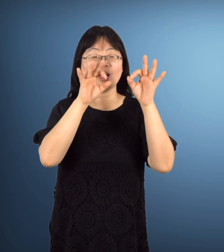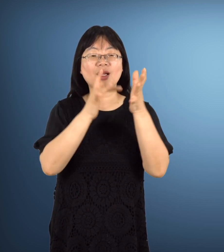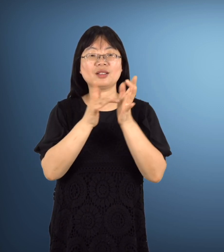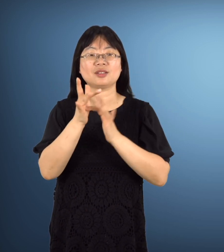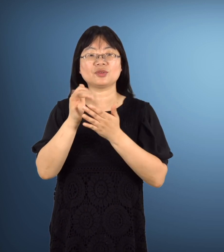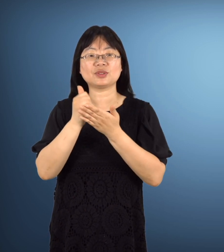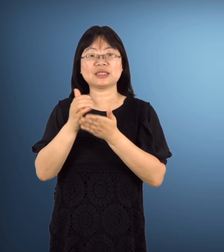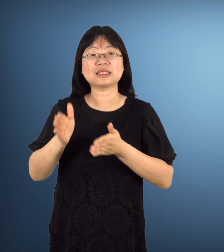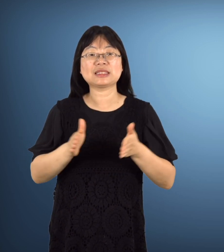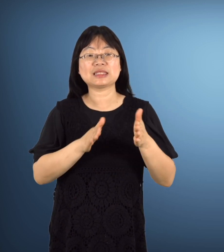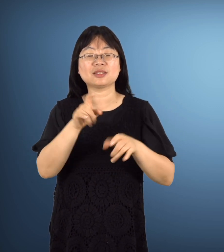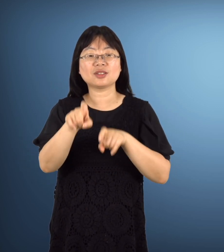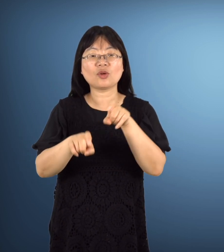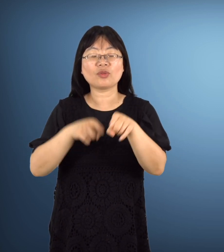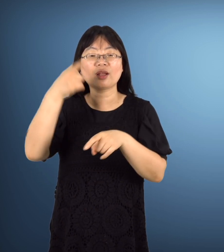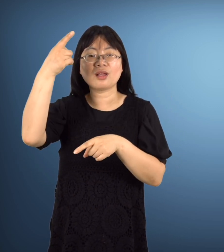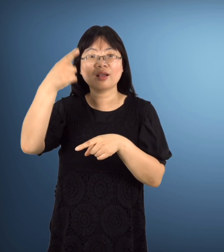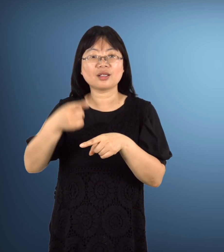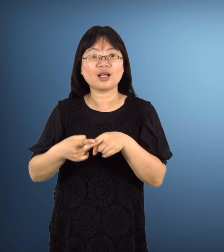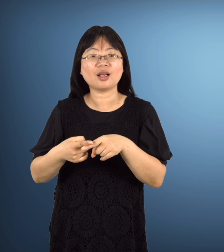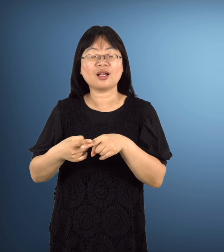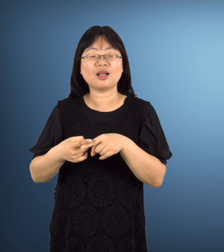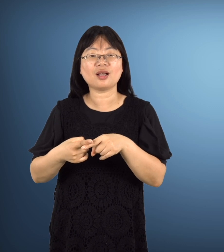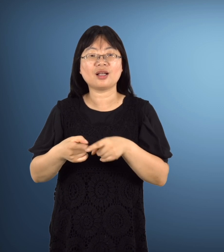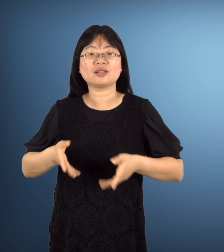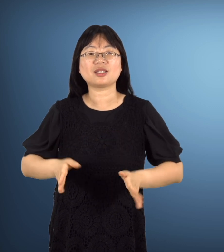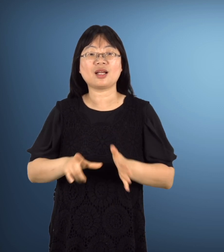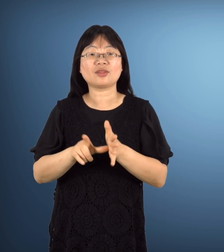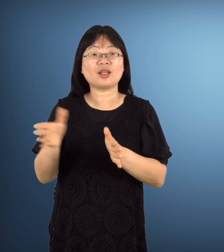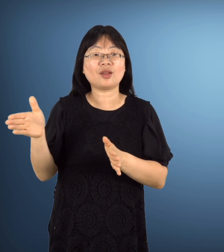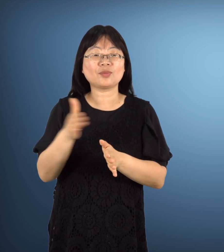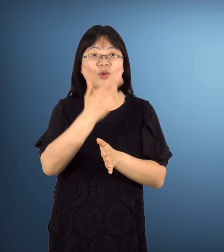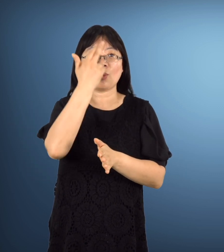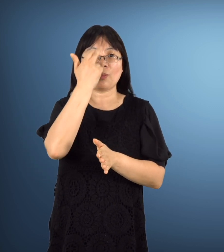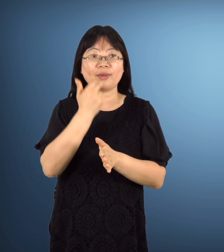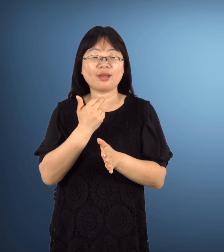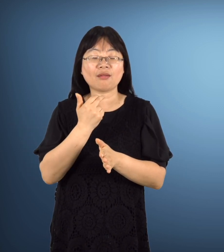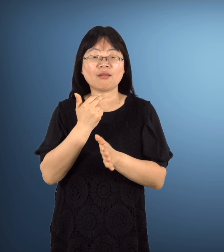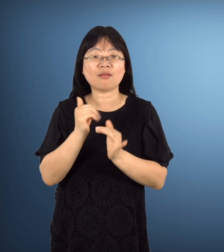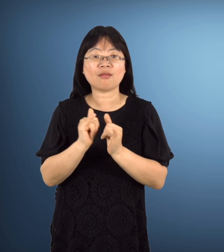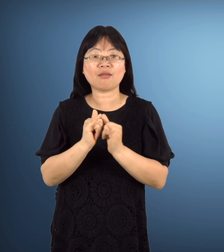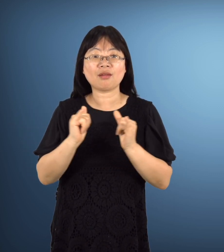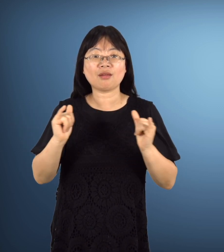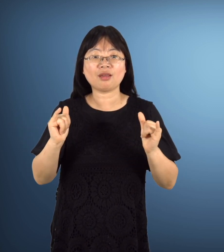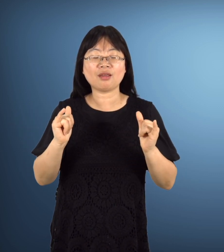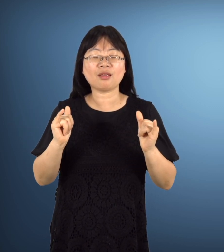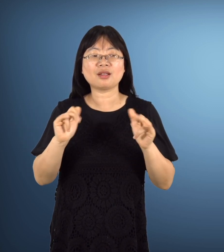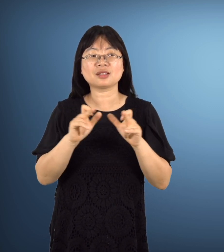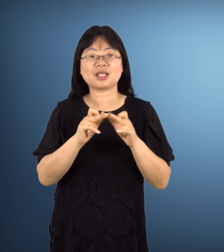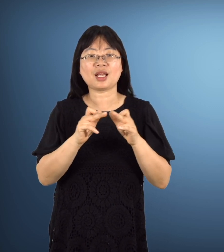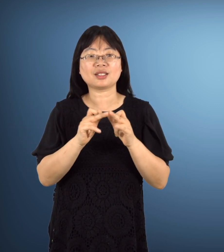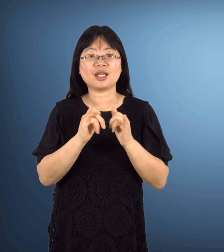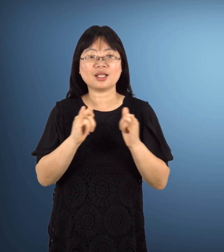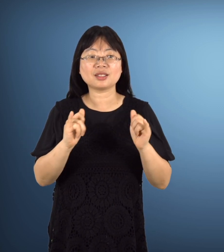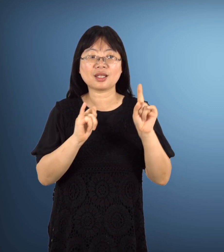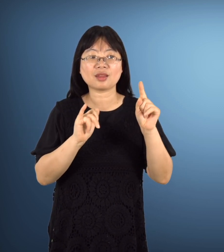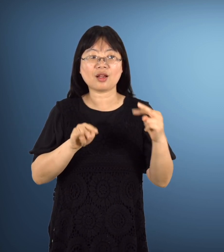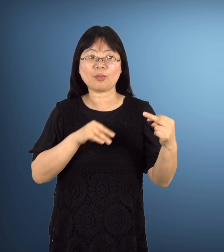예수님이 길을 가시다가 날 때부터 맹인된 장애인 한 사람을 만나요.